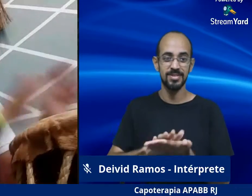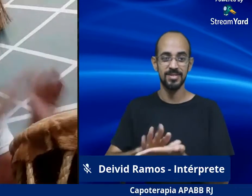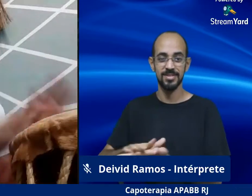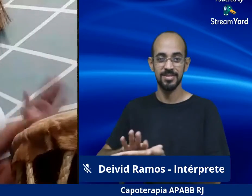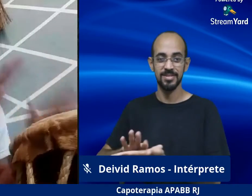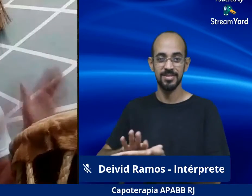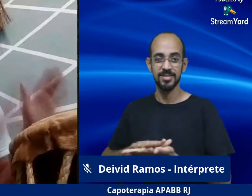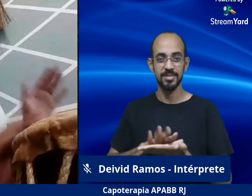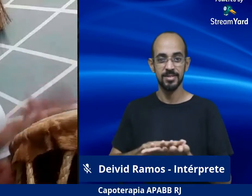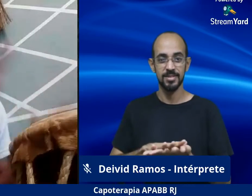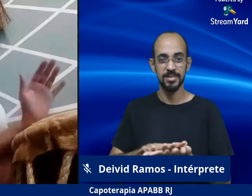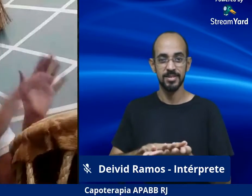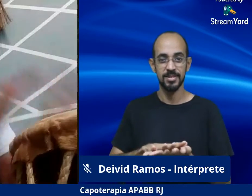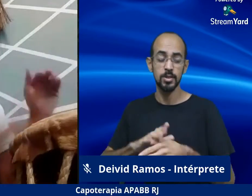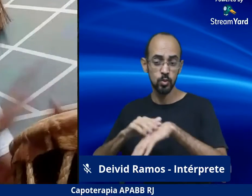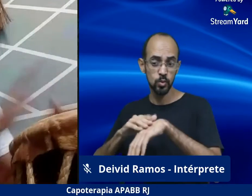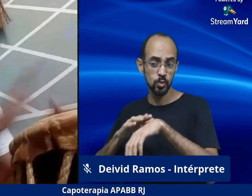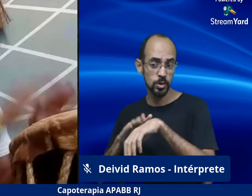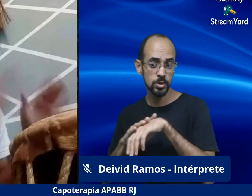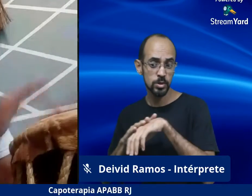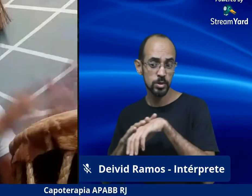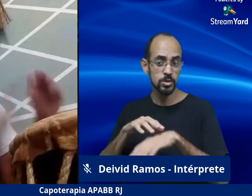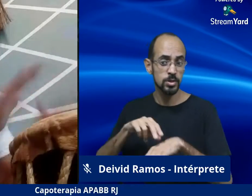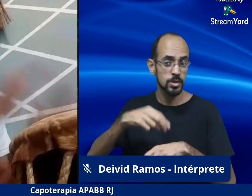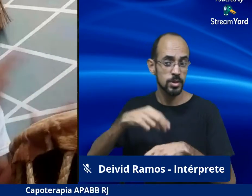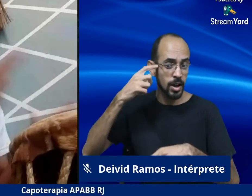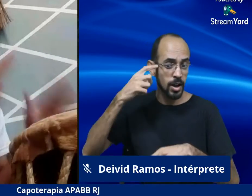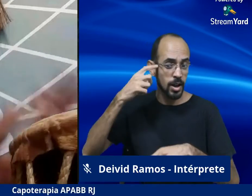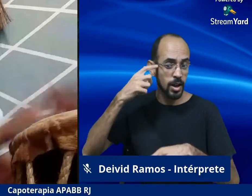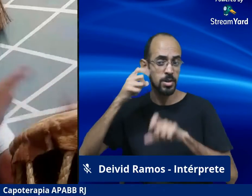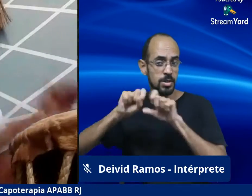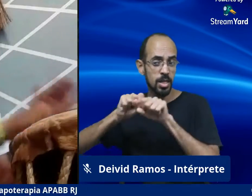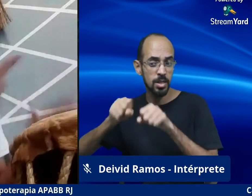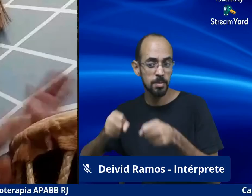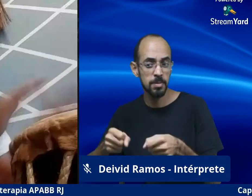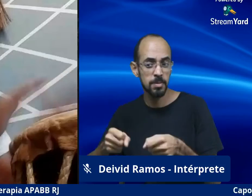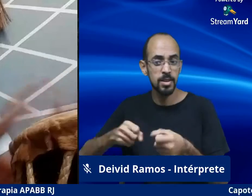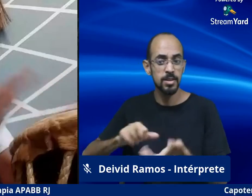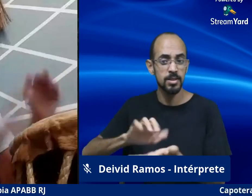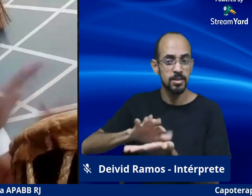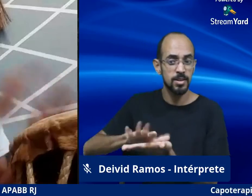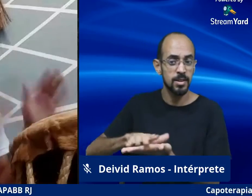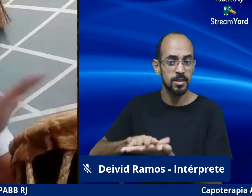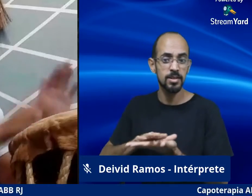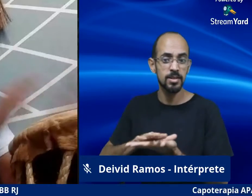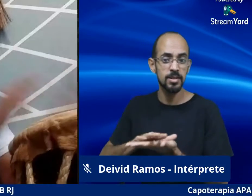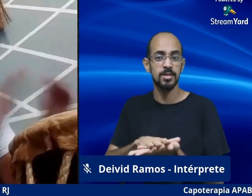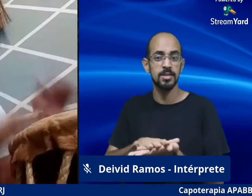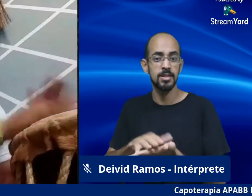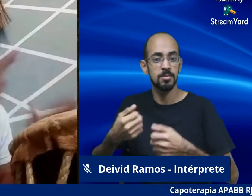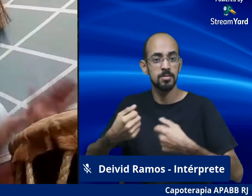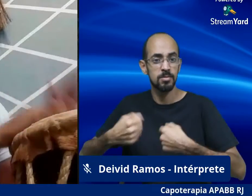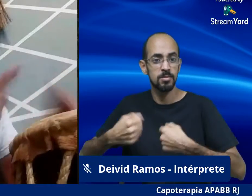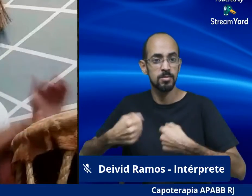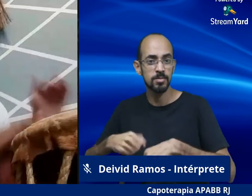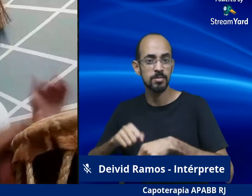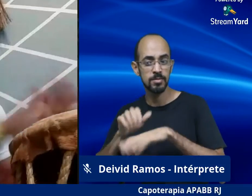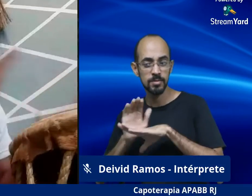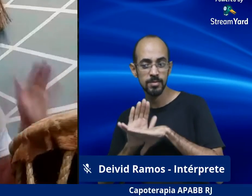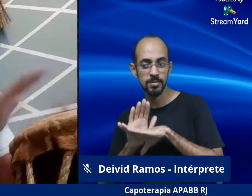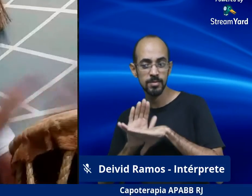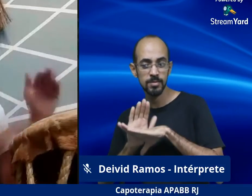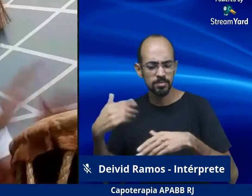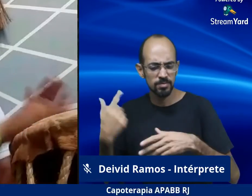tá doente, tá com a cabeça quebrada. Samba Lelê precisava de umas boas